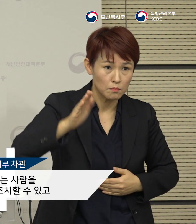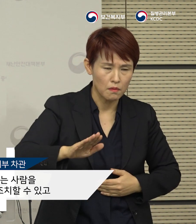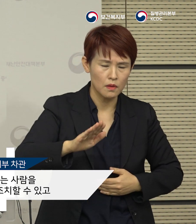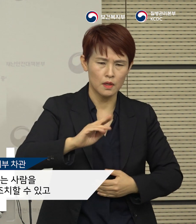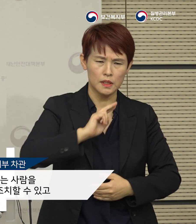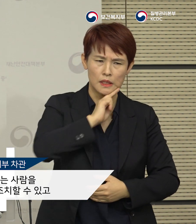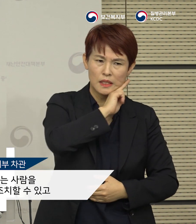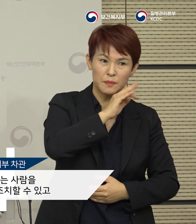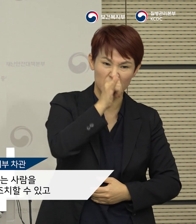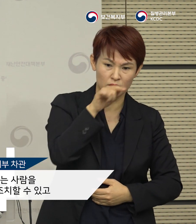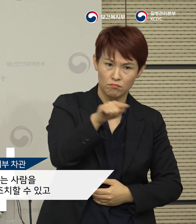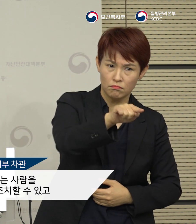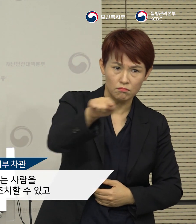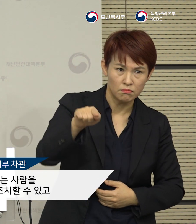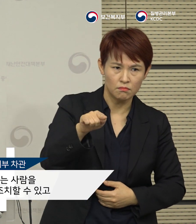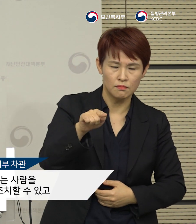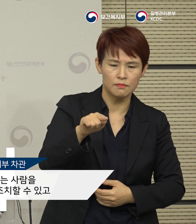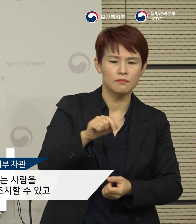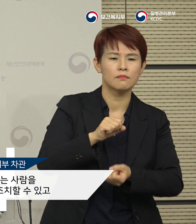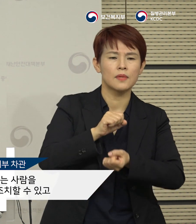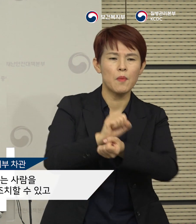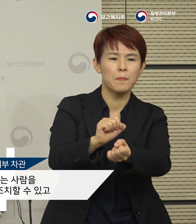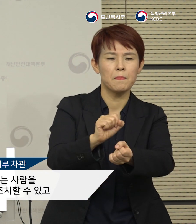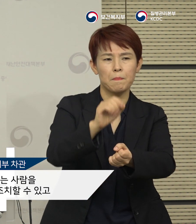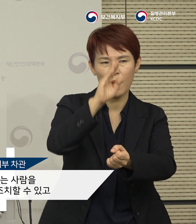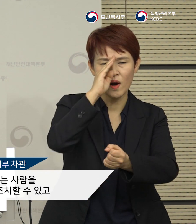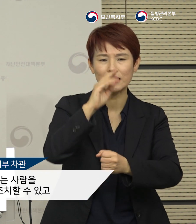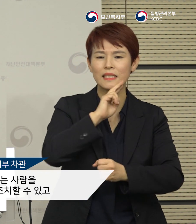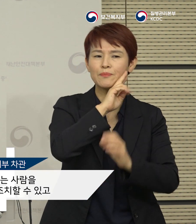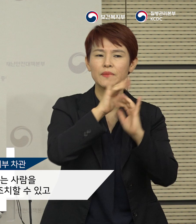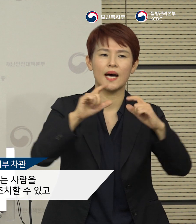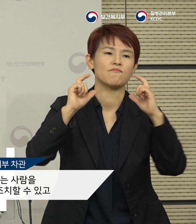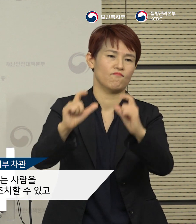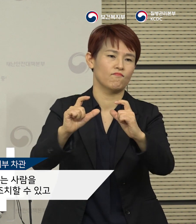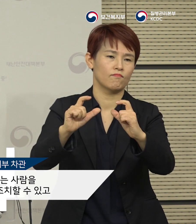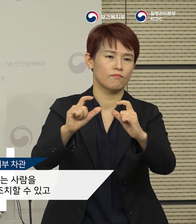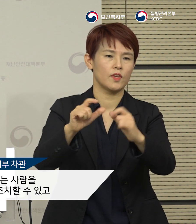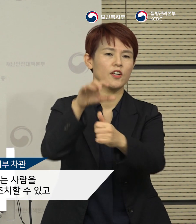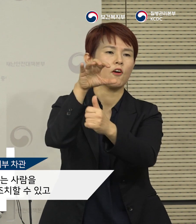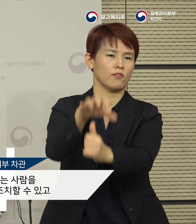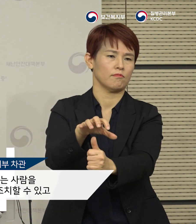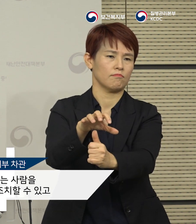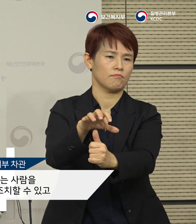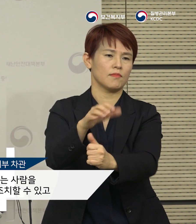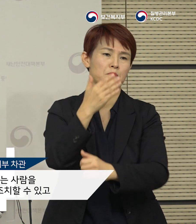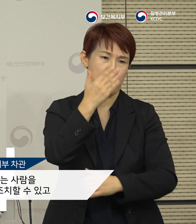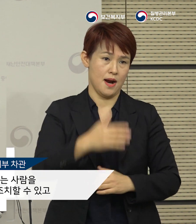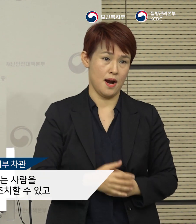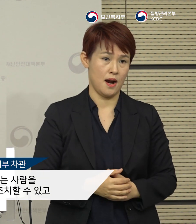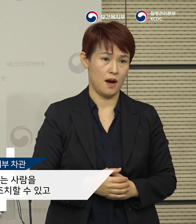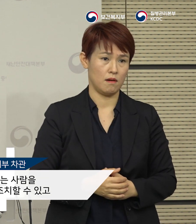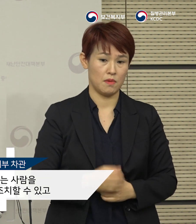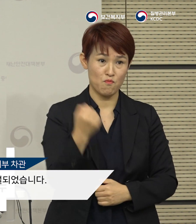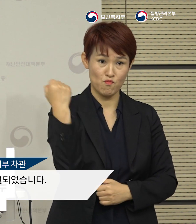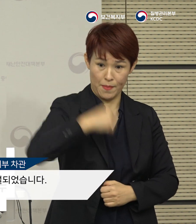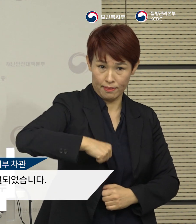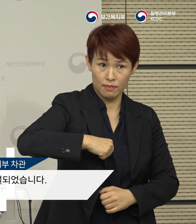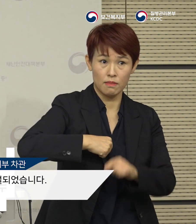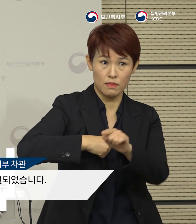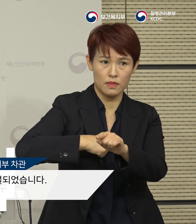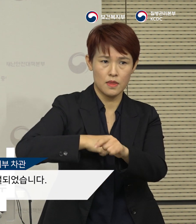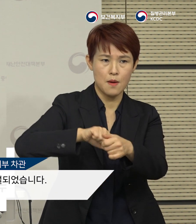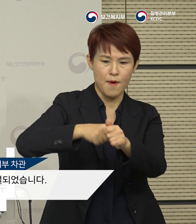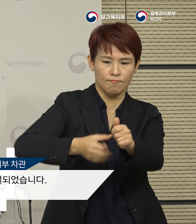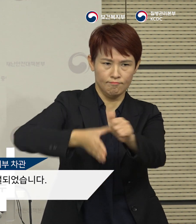않더라도 감염병 의심이 되는 사람을 감염병 의심자로 정의하고 이들에 대해서도 격리 조치할 수 있고 이를